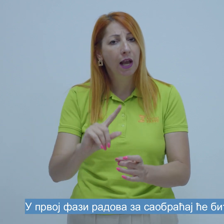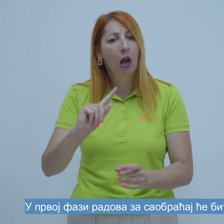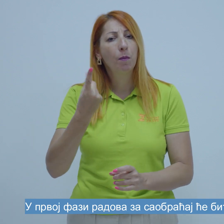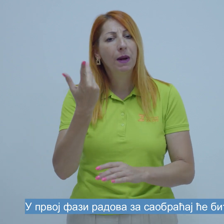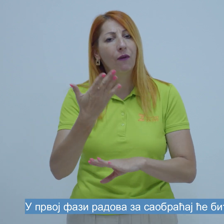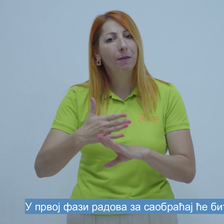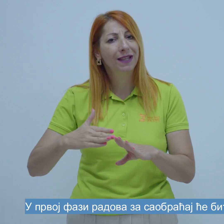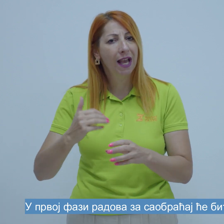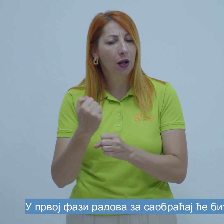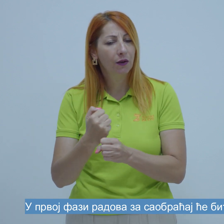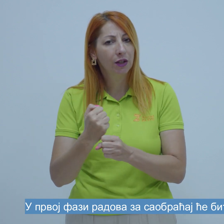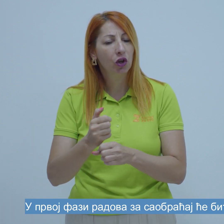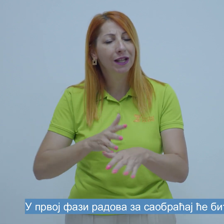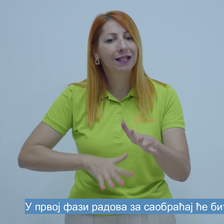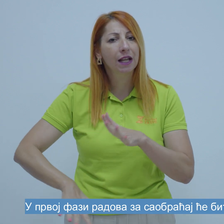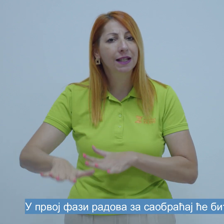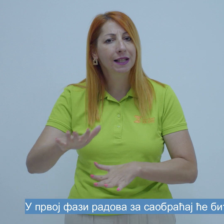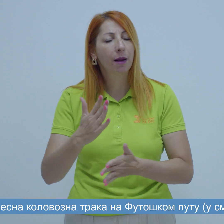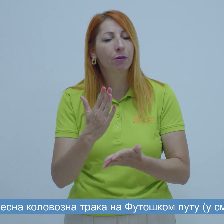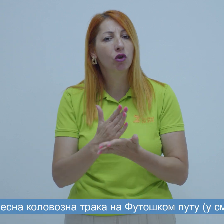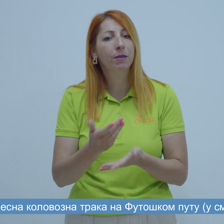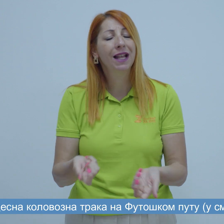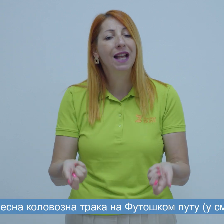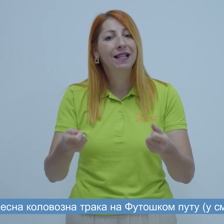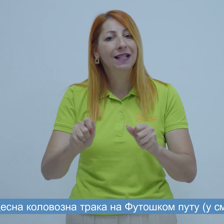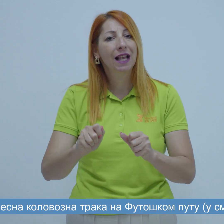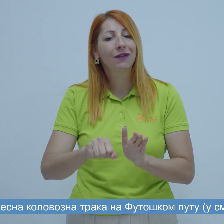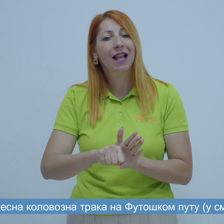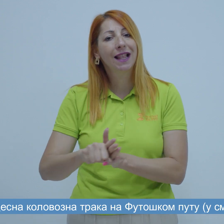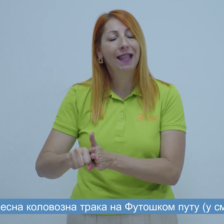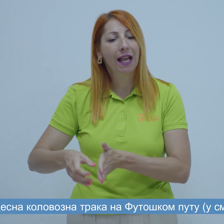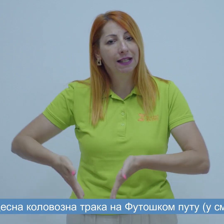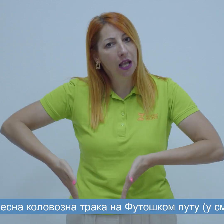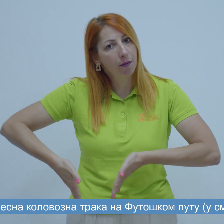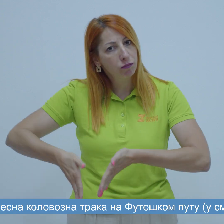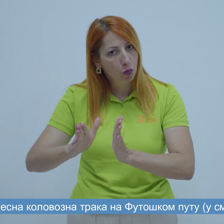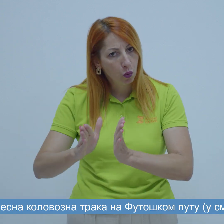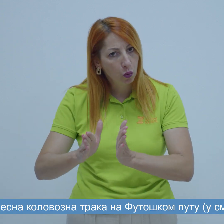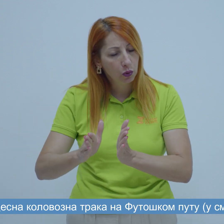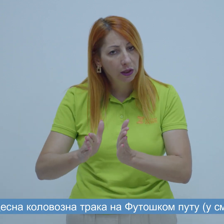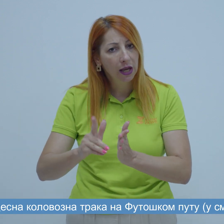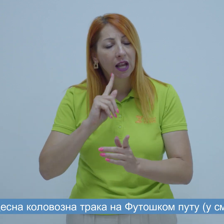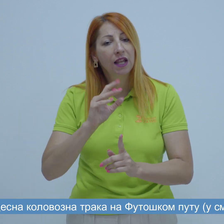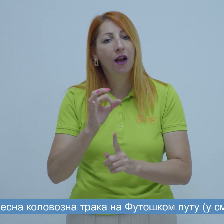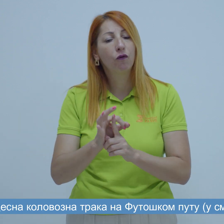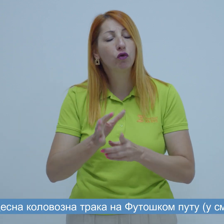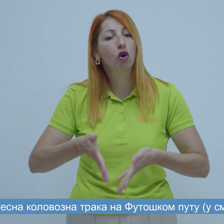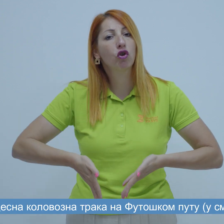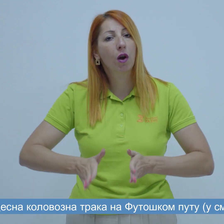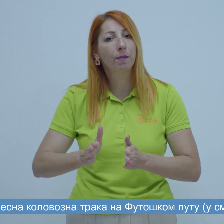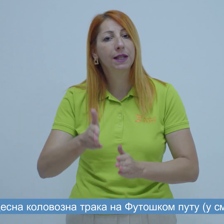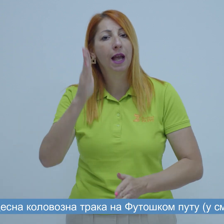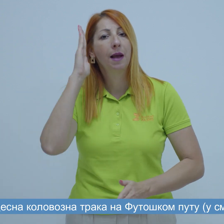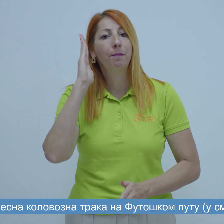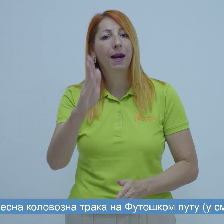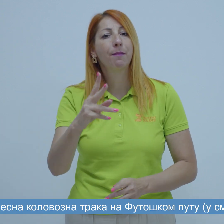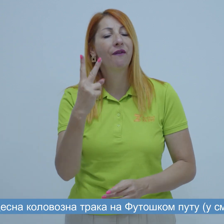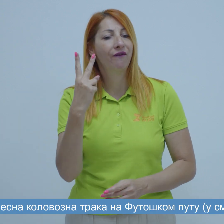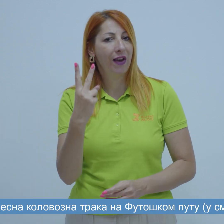fazi radova za saobraćaj će biti zatvorena desna kolovozna traka na Futoškom putu u smeru ka Veterniku,